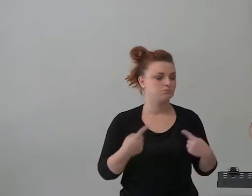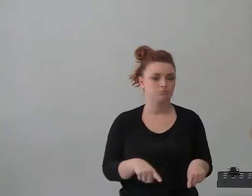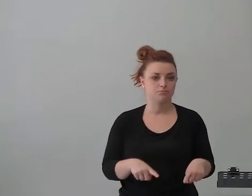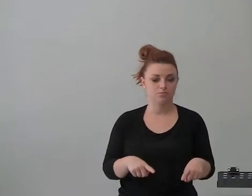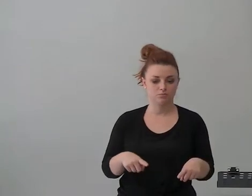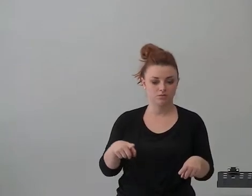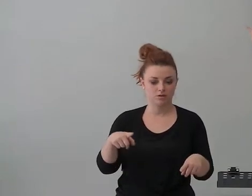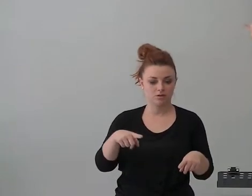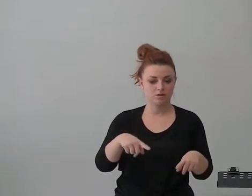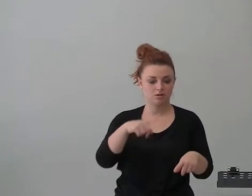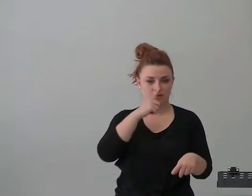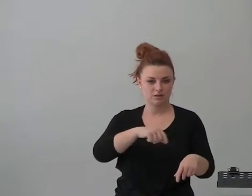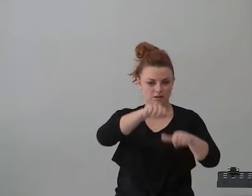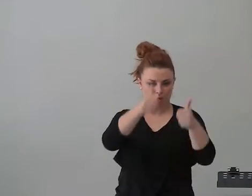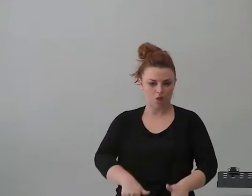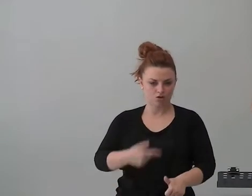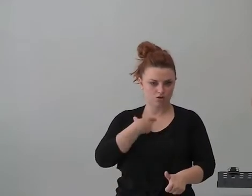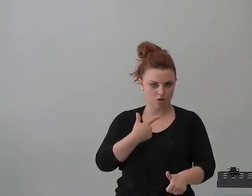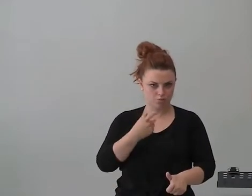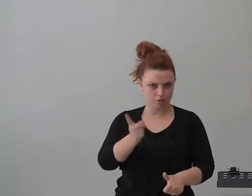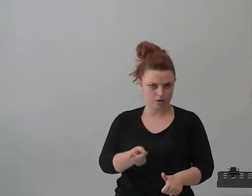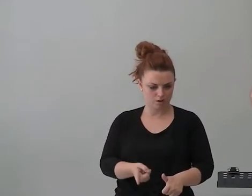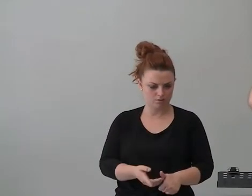io ho un amico nella Repubblica Ceca adesso.